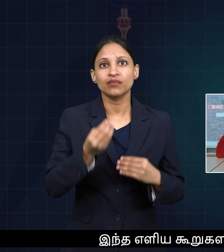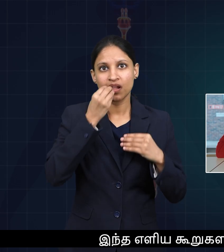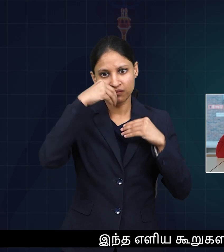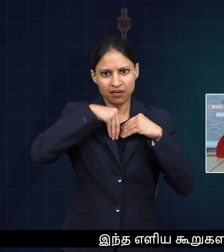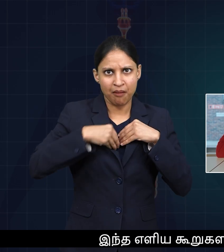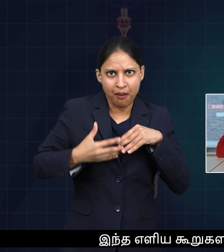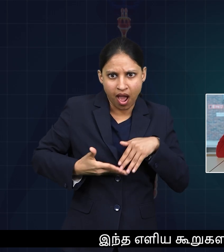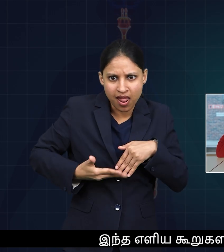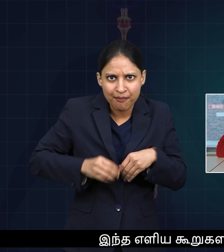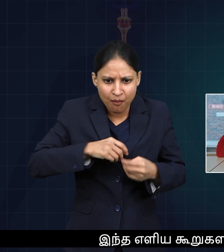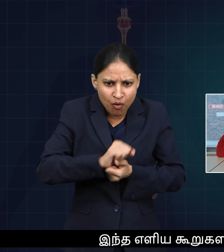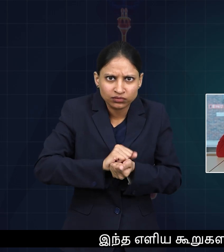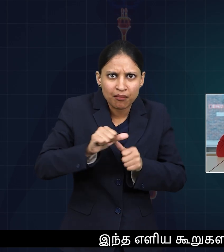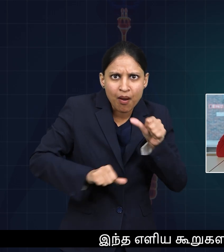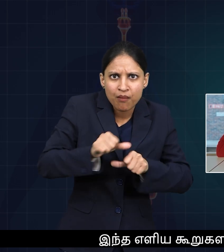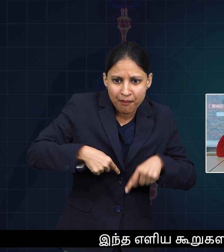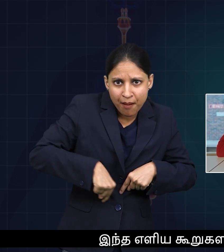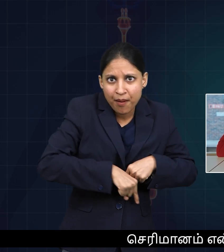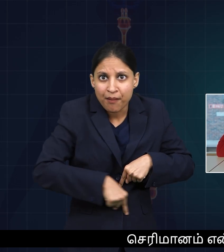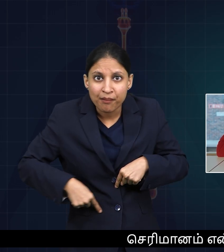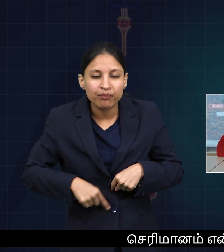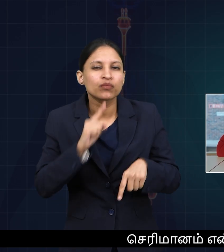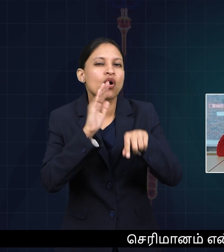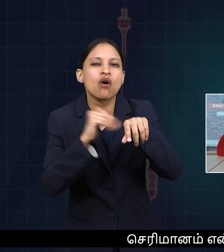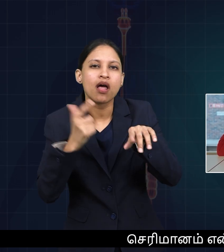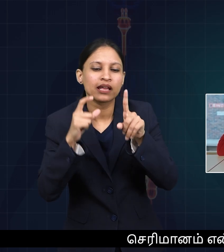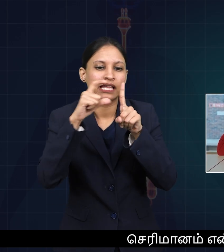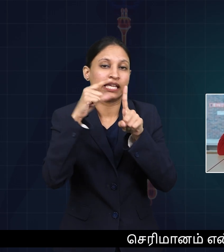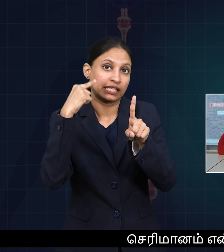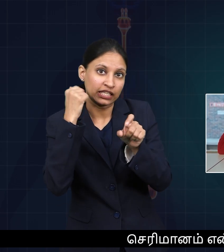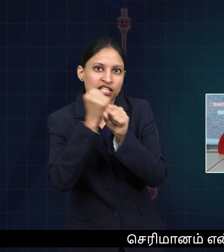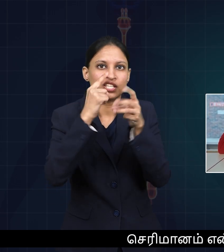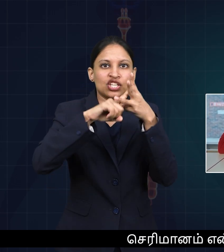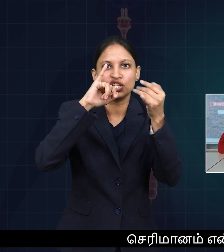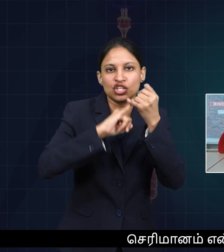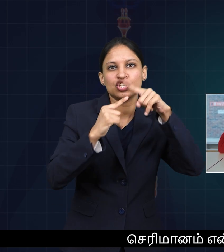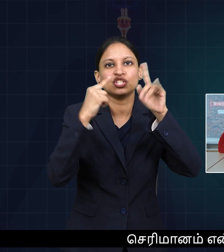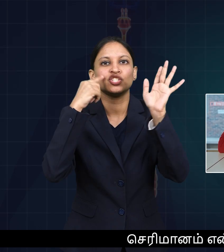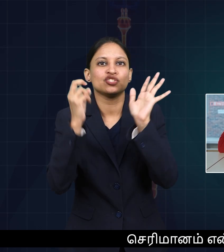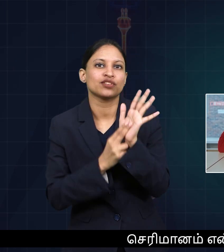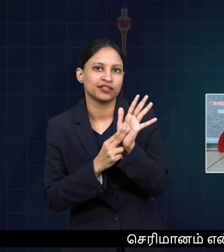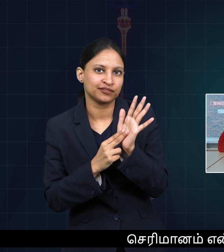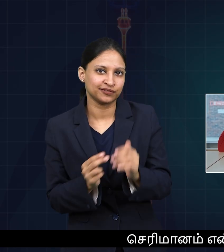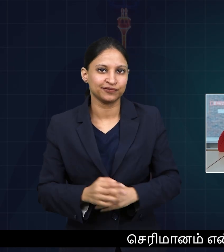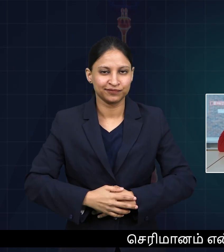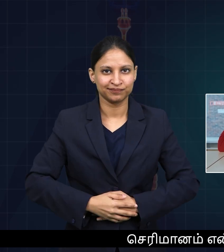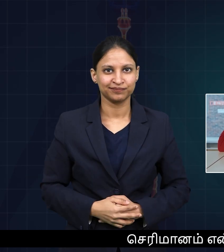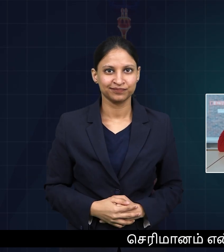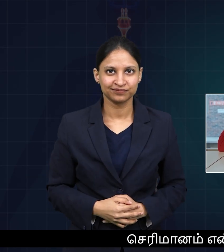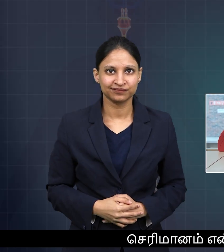இந்த எளிய கூறுகளாக உடைக்கும் செயல்முறை செரிமானம் என்று அழைக்கப்படுகிறது.